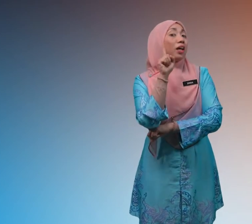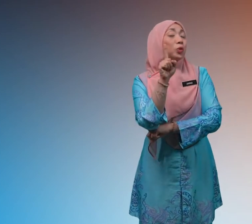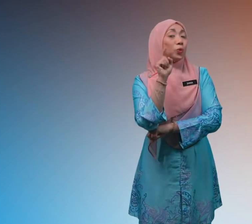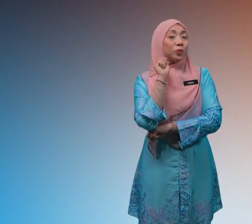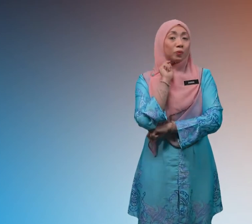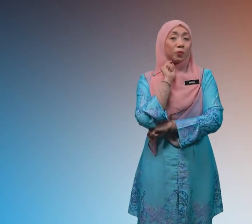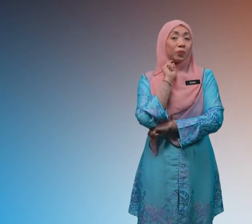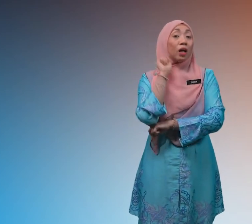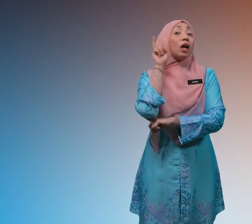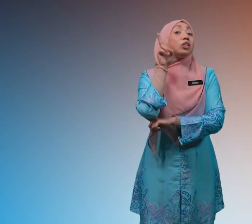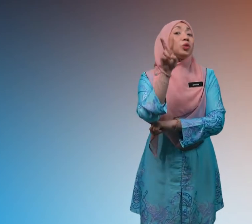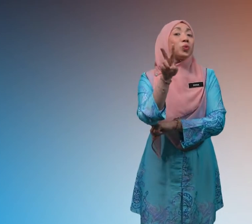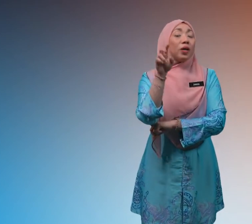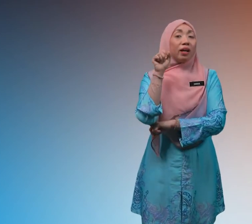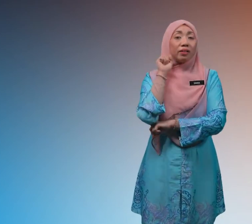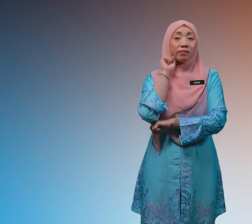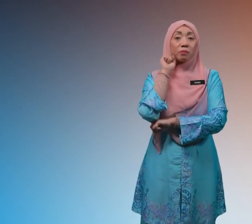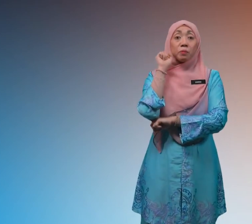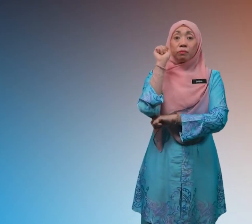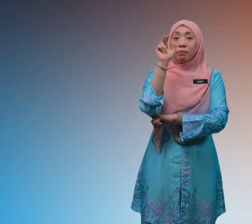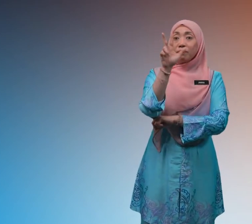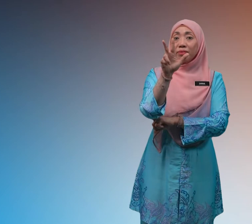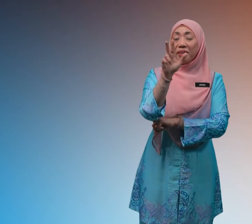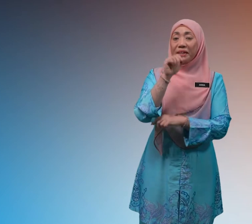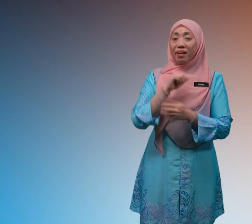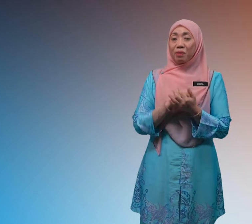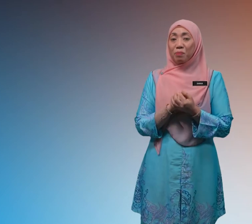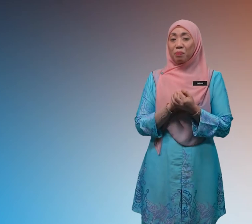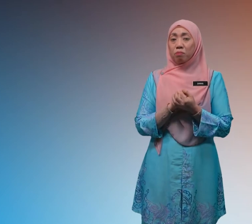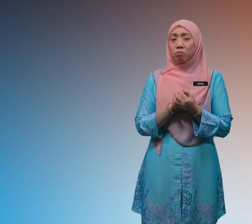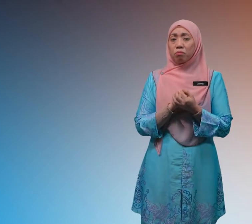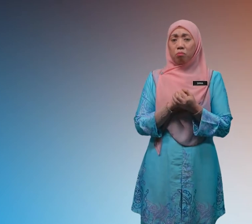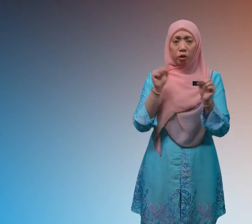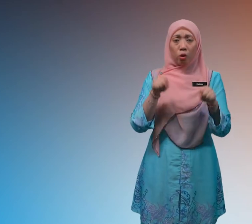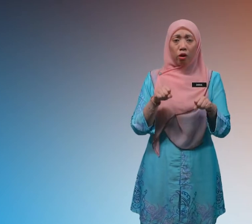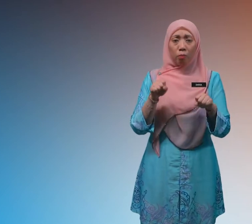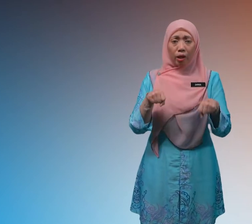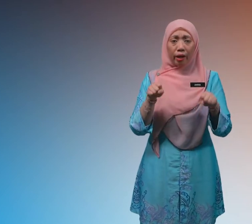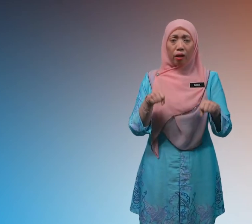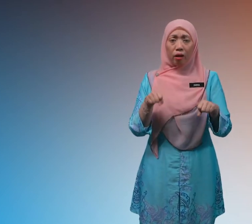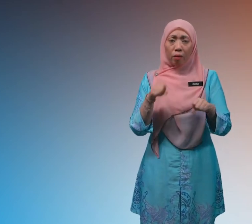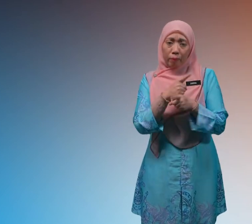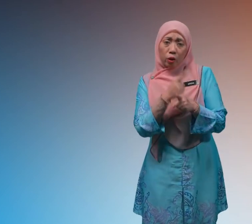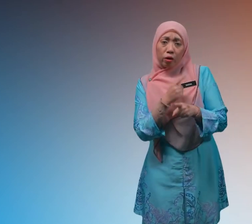Satu, dua, tiga. Betul? Boleh? Betul.